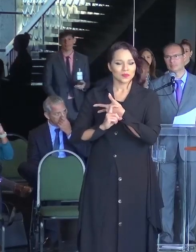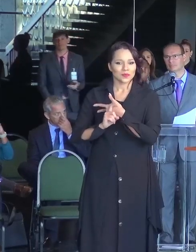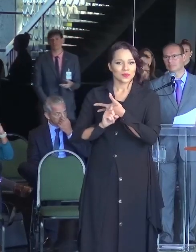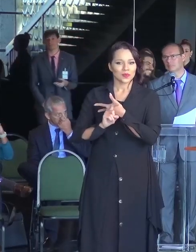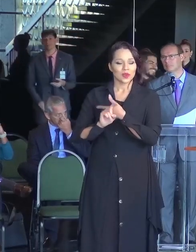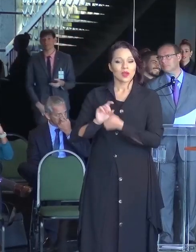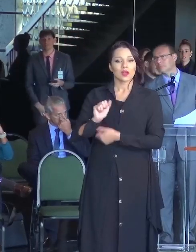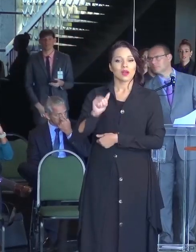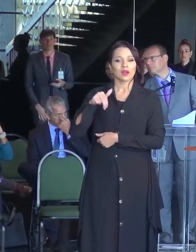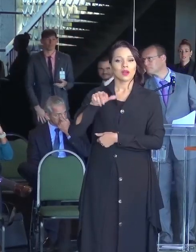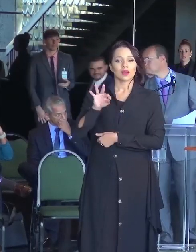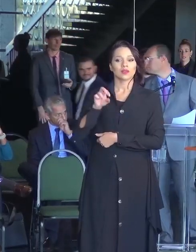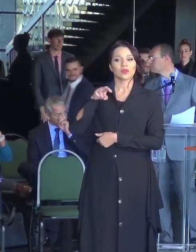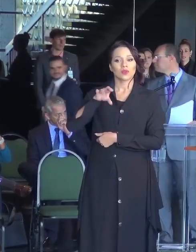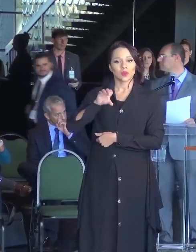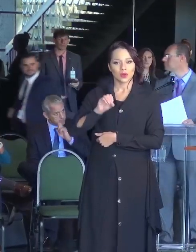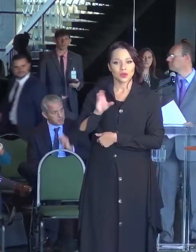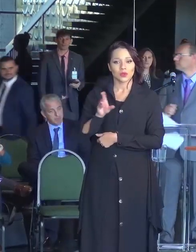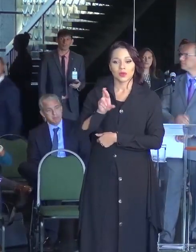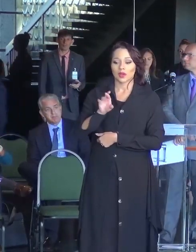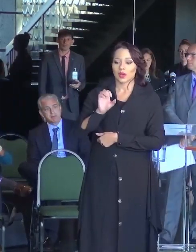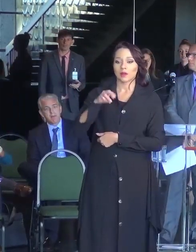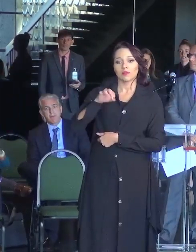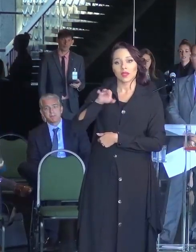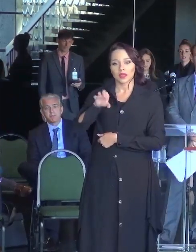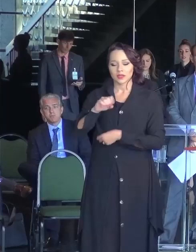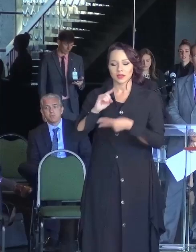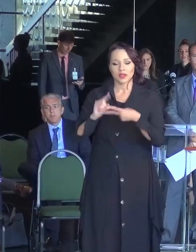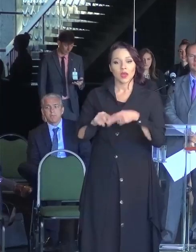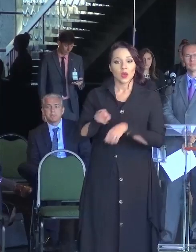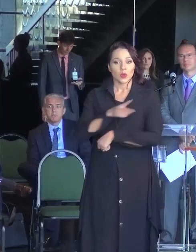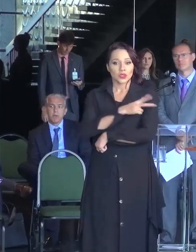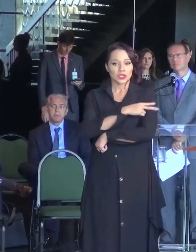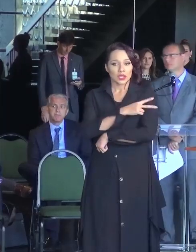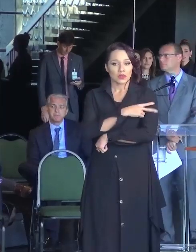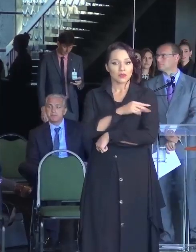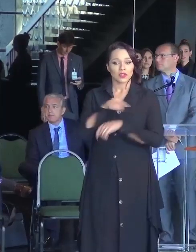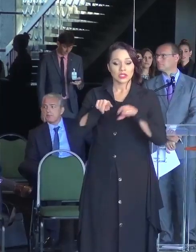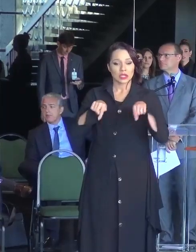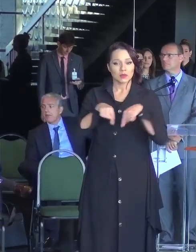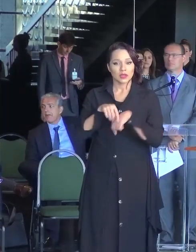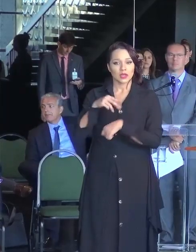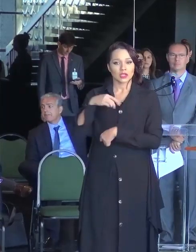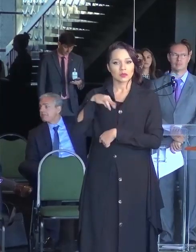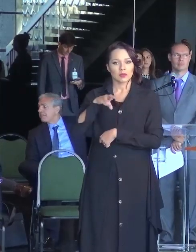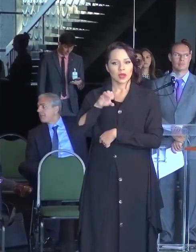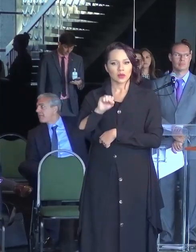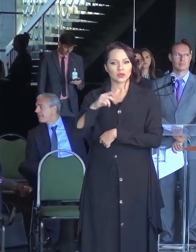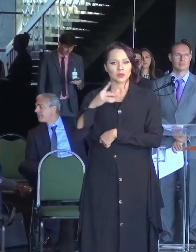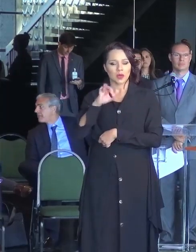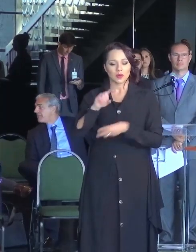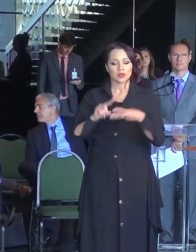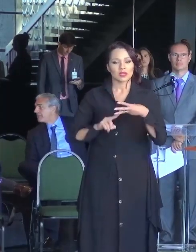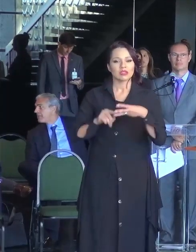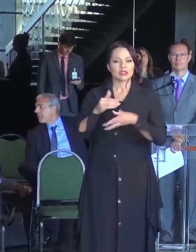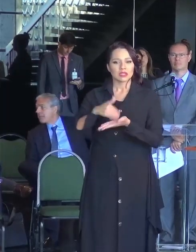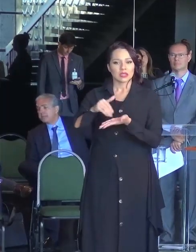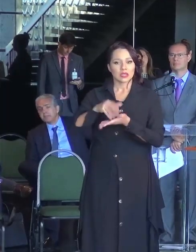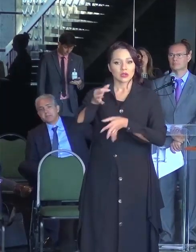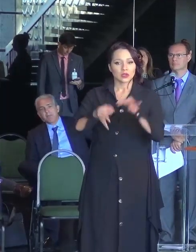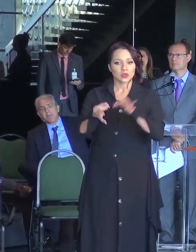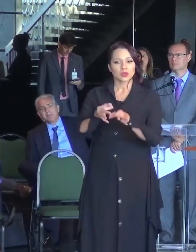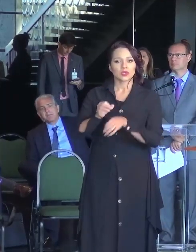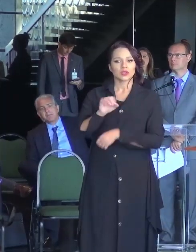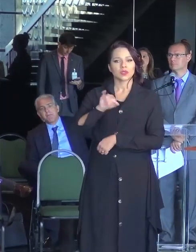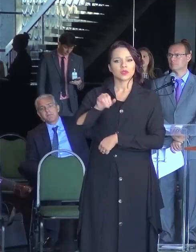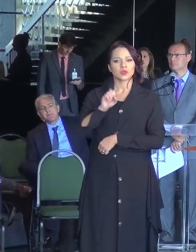brigadeiro Antônio Ramírez Lorenzo, o senhor chefe de gabinete, doutor Marcos Paulo, o secretário nacional de Justiça, doutor José